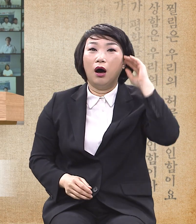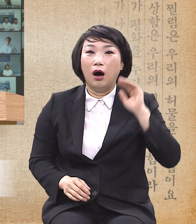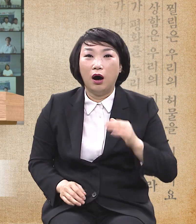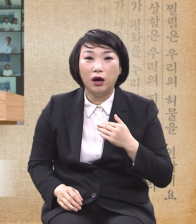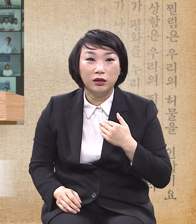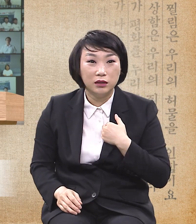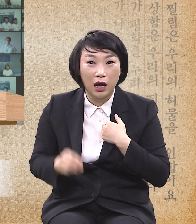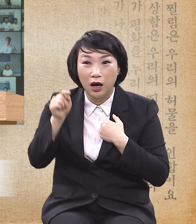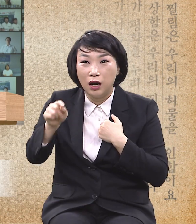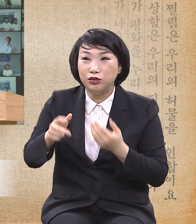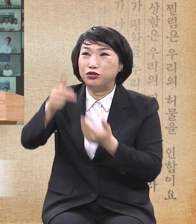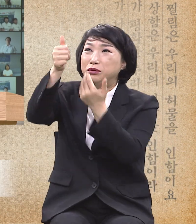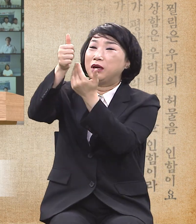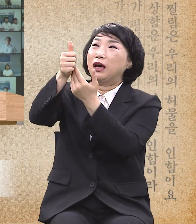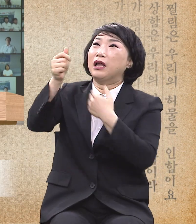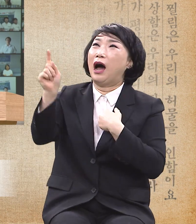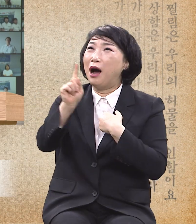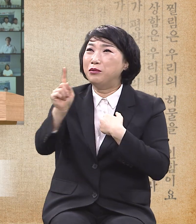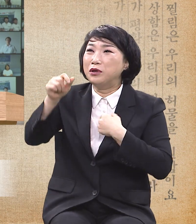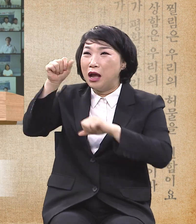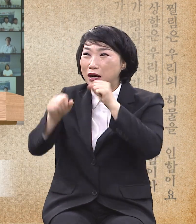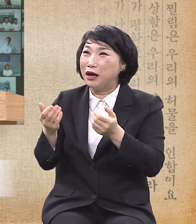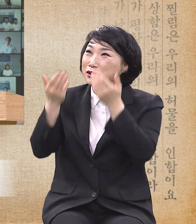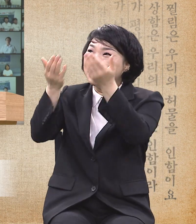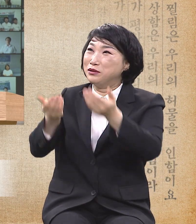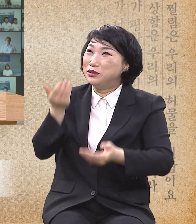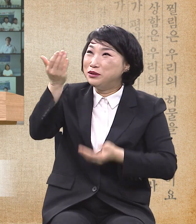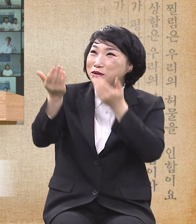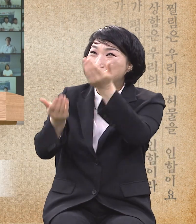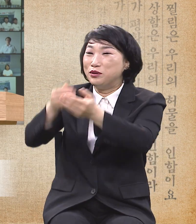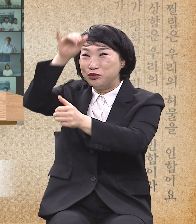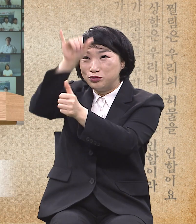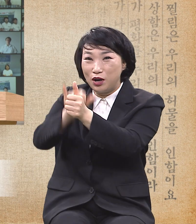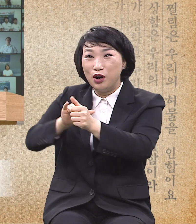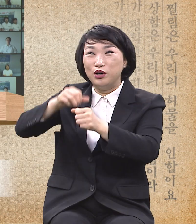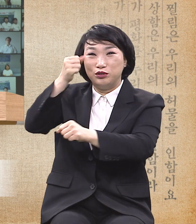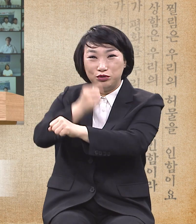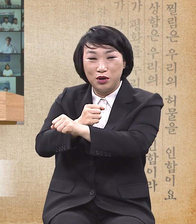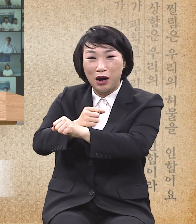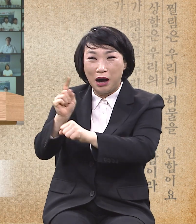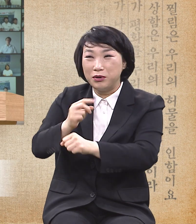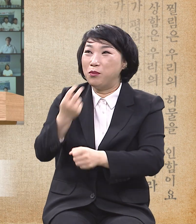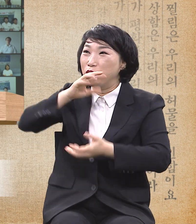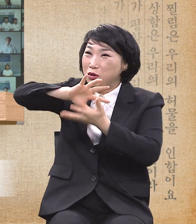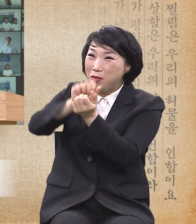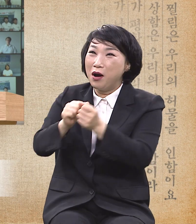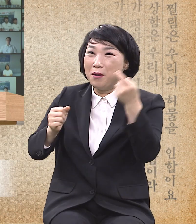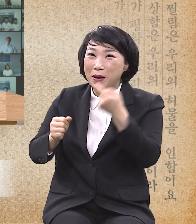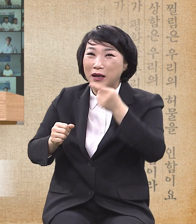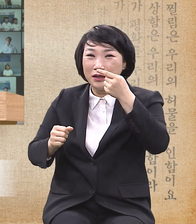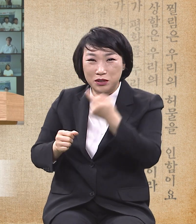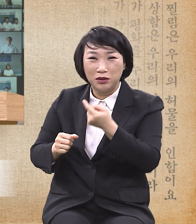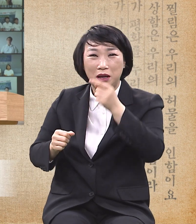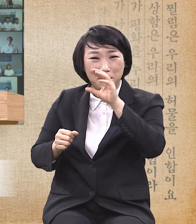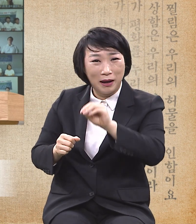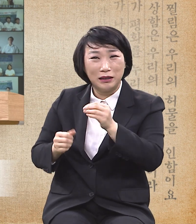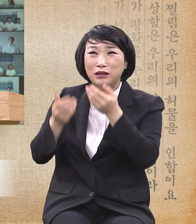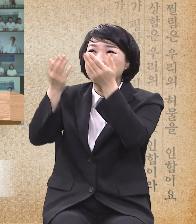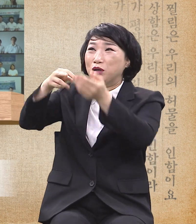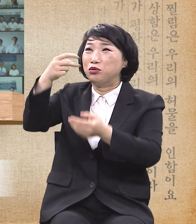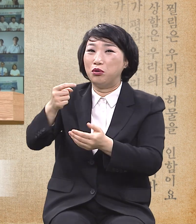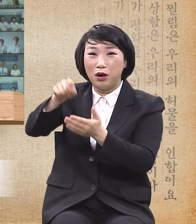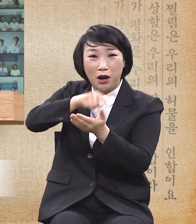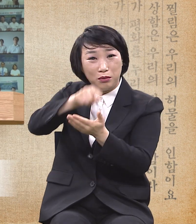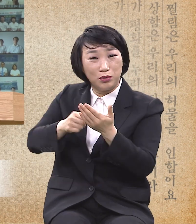앞에 해도 아무리 드리고 아무리 충성하고 아무리 수고 아무리 목숨을 100개 드린들 갚을